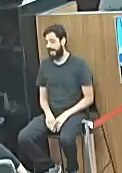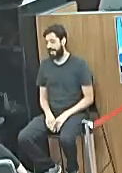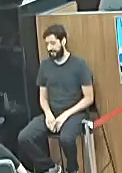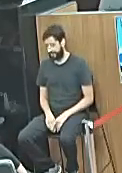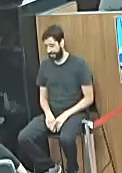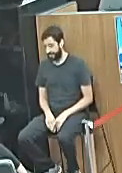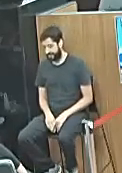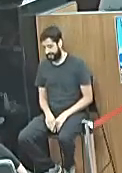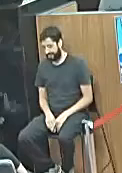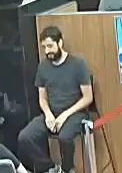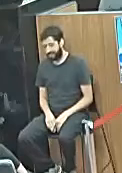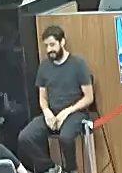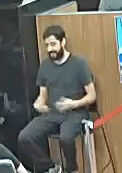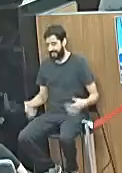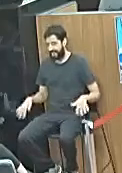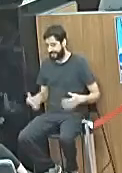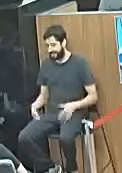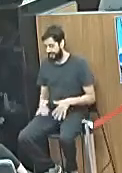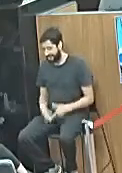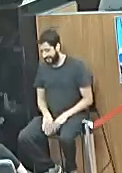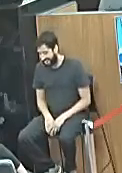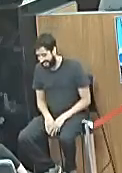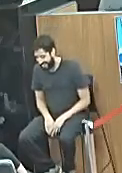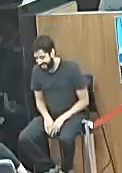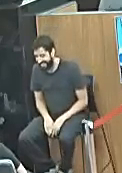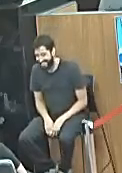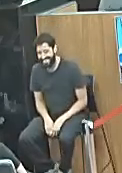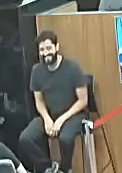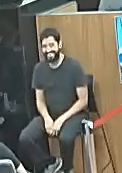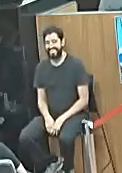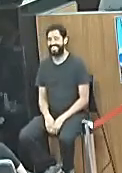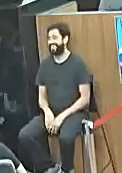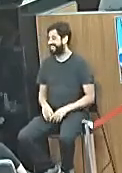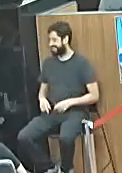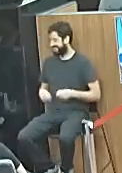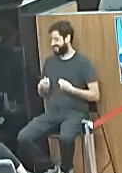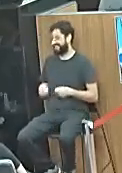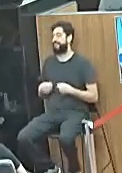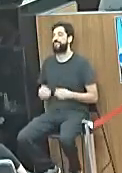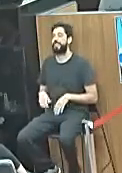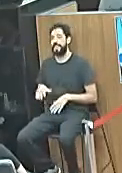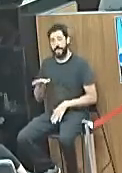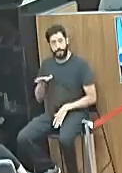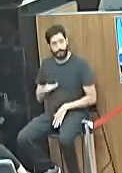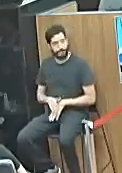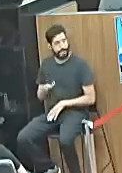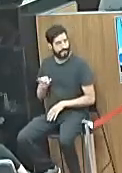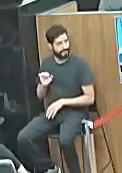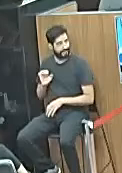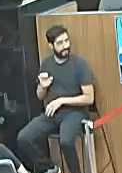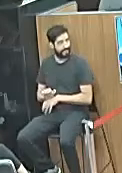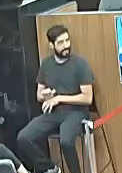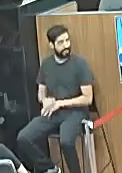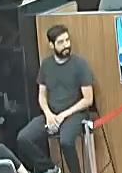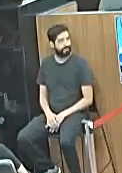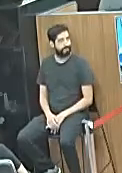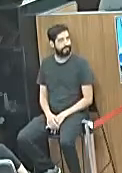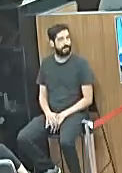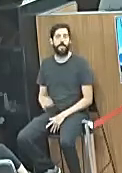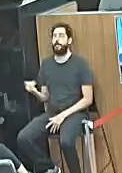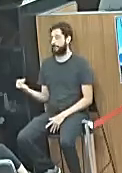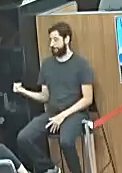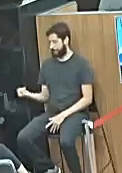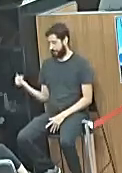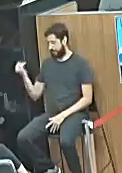a iniciativa todos precisam de mais estado então é importante que as pessoas